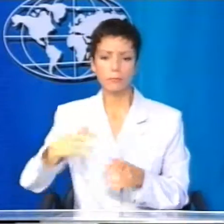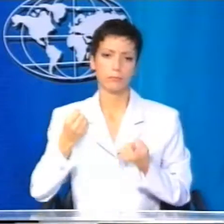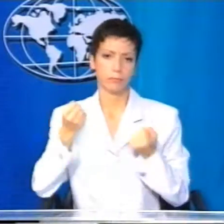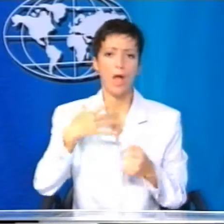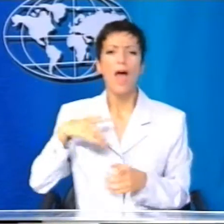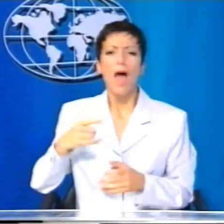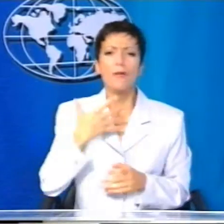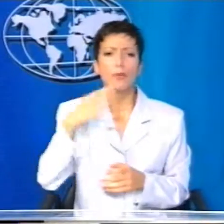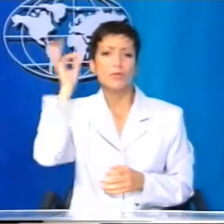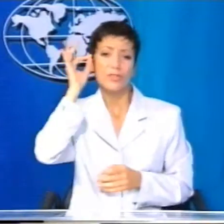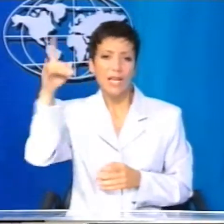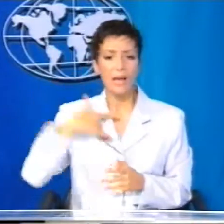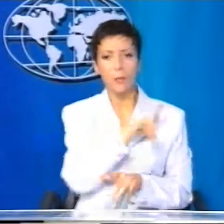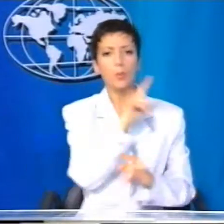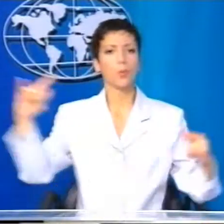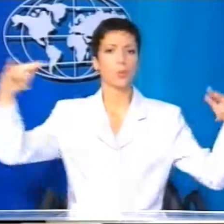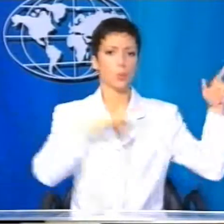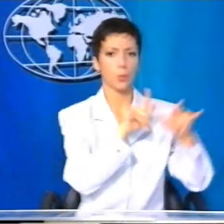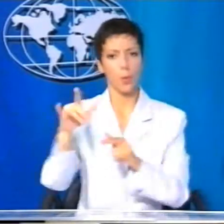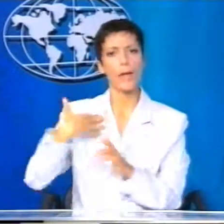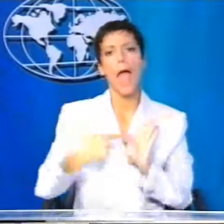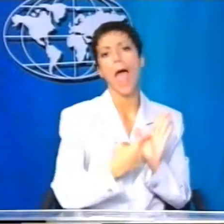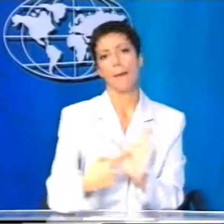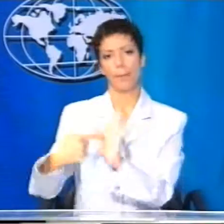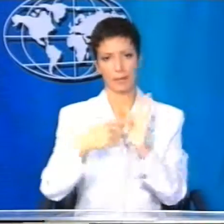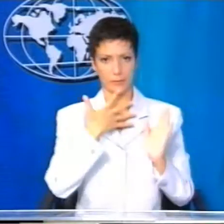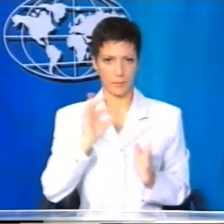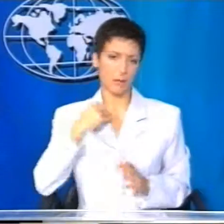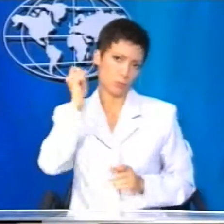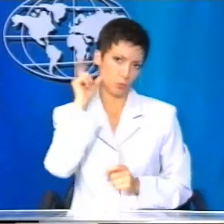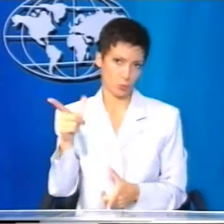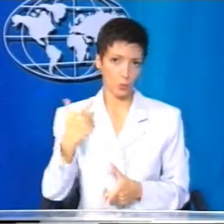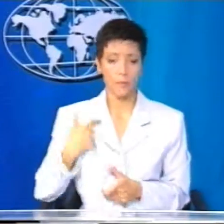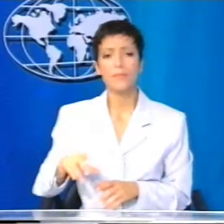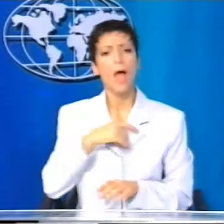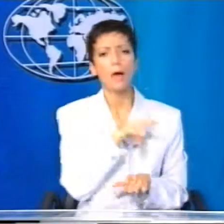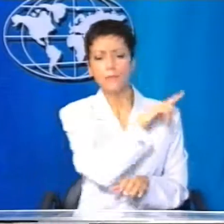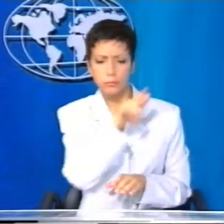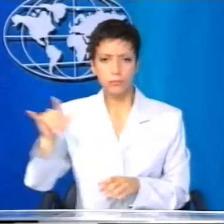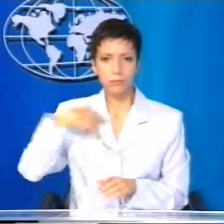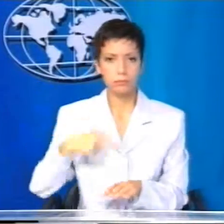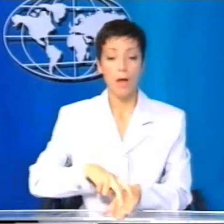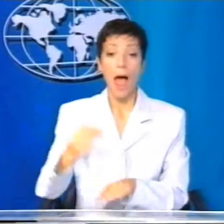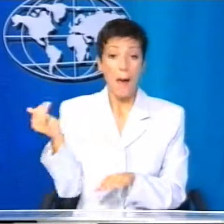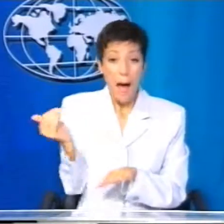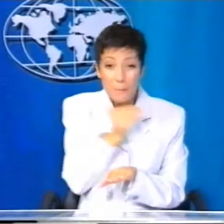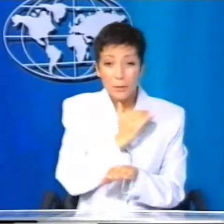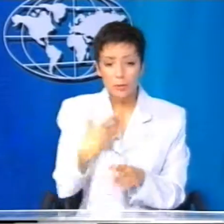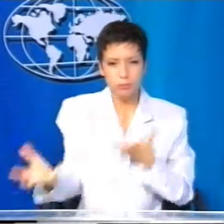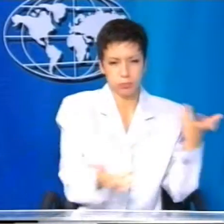στο αεροδρόμιο του Μπουζέ, κοντά στο Παρίσι. Οι δύο πιλότοι, λίγο πριν συντριβεί το αεροσκάφος τους, κατάφεραν να εκτιναχθούν από τις θέσεις